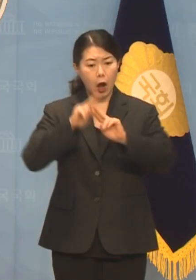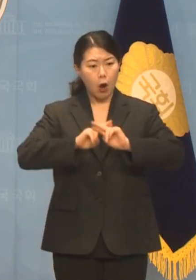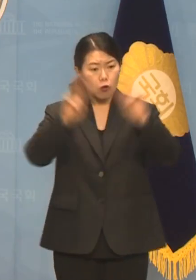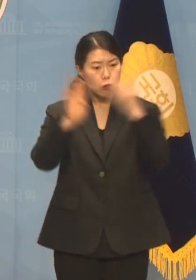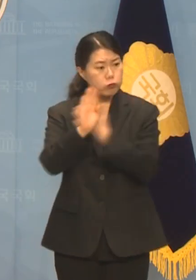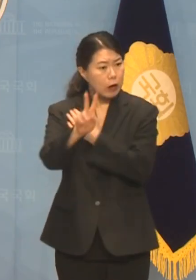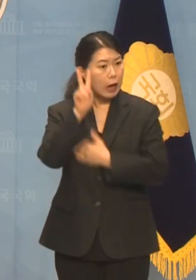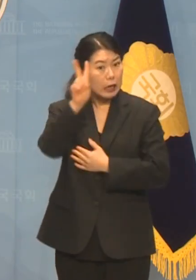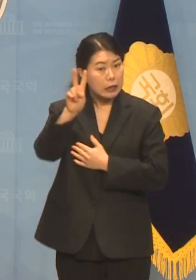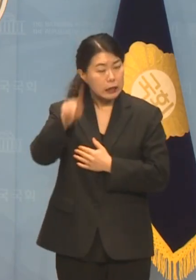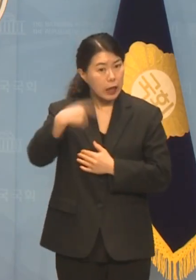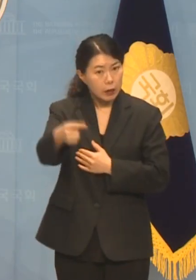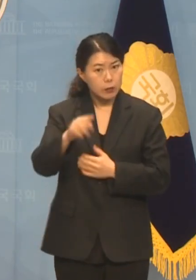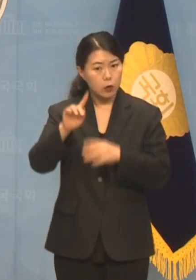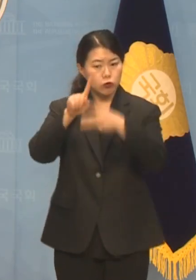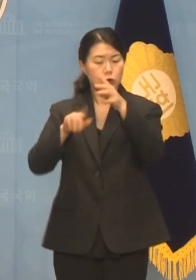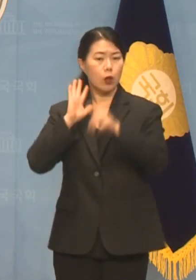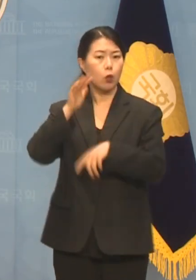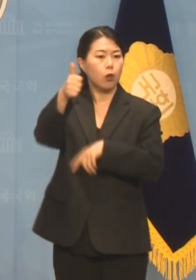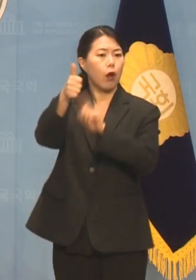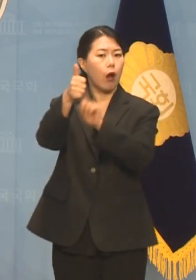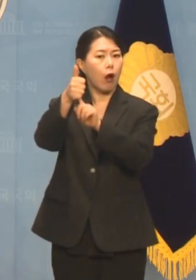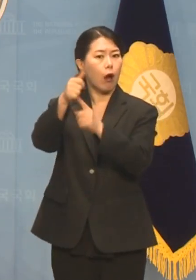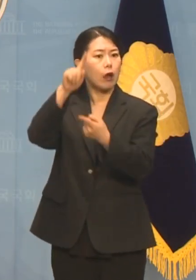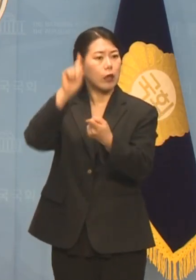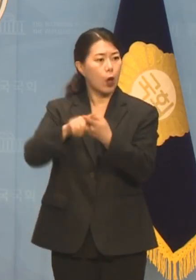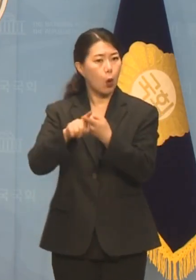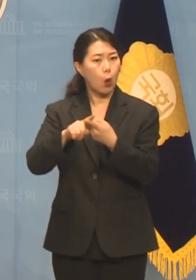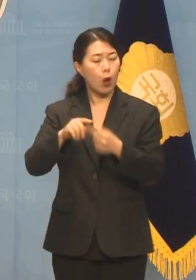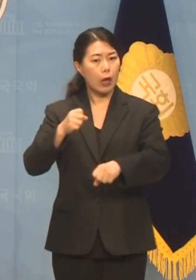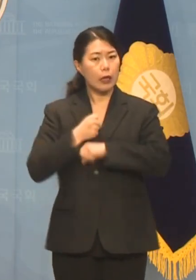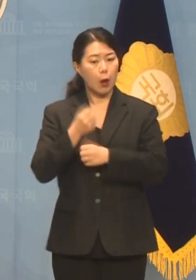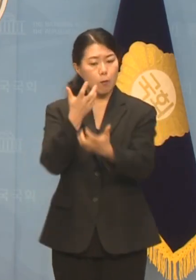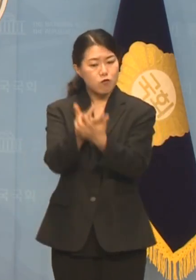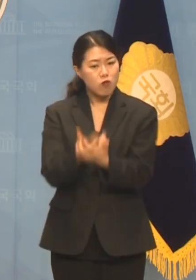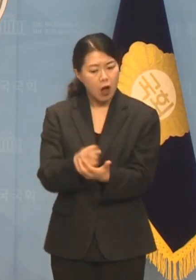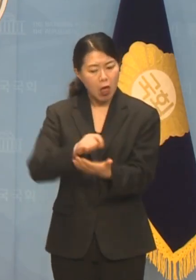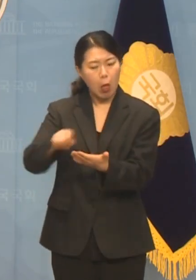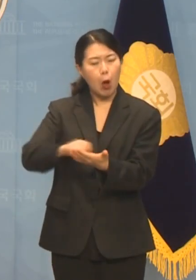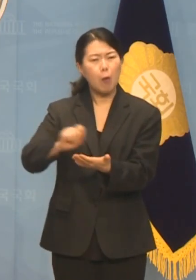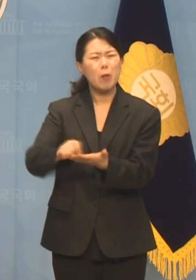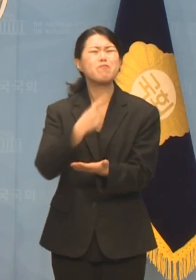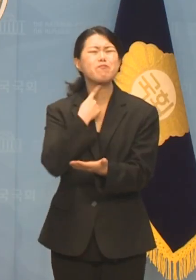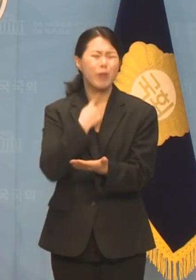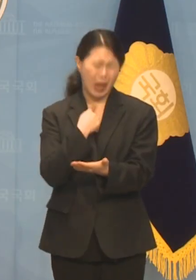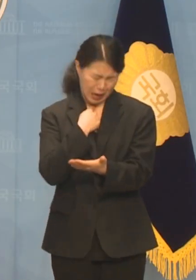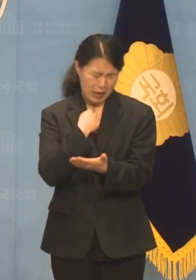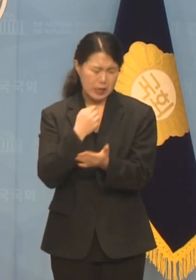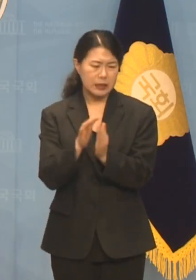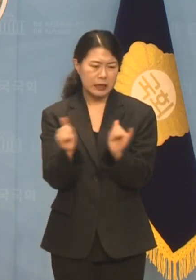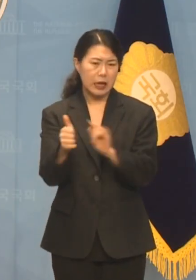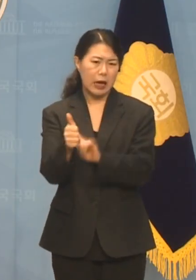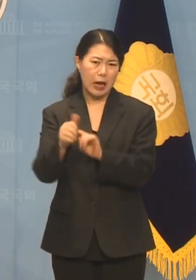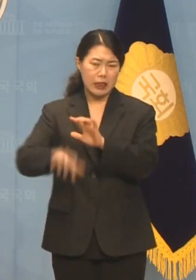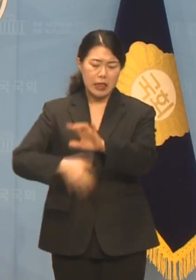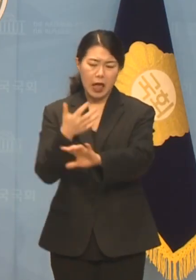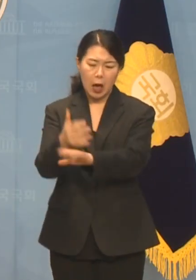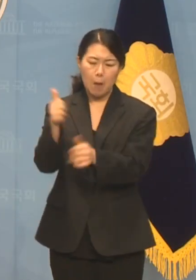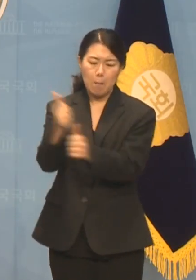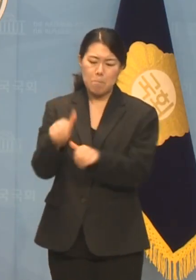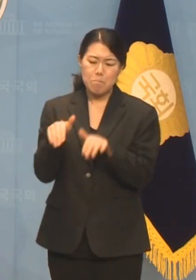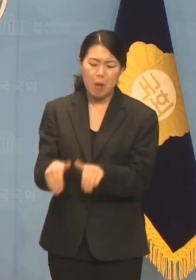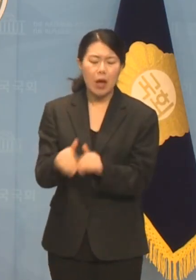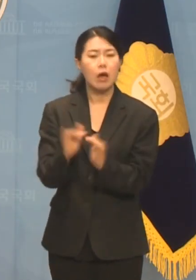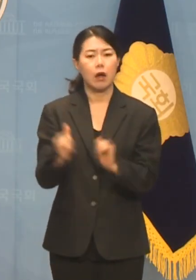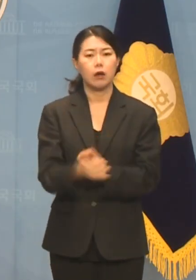지난 뒤에 윤석열 대통령이 요구하는 계엄 문건에 서명까지 해주었던 내란의